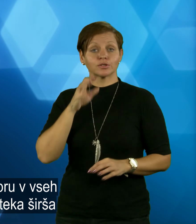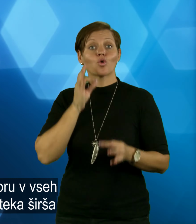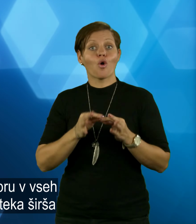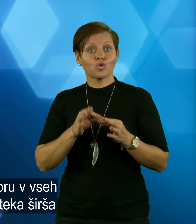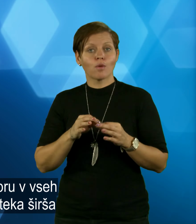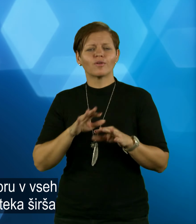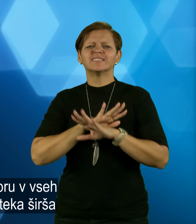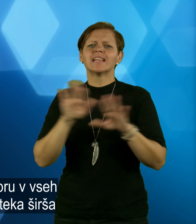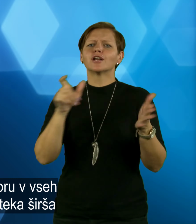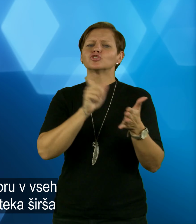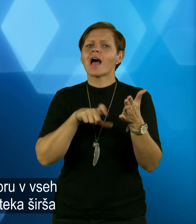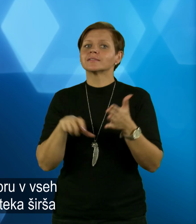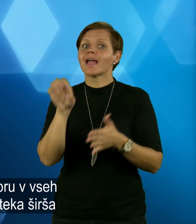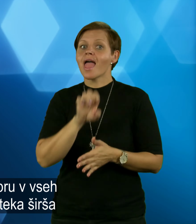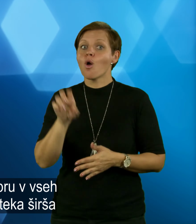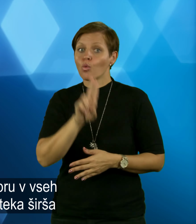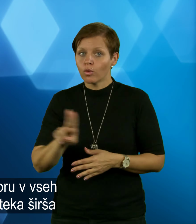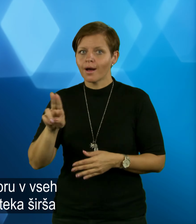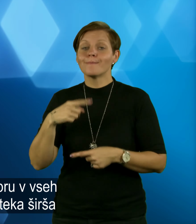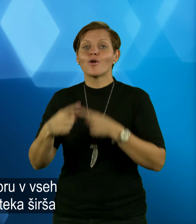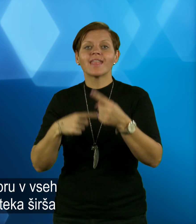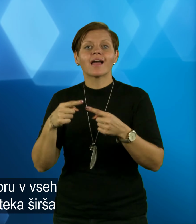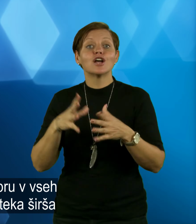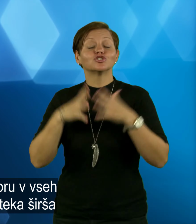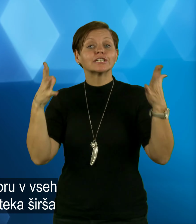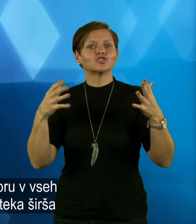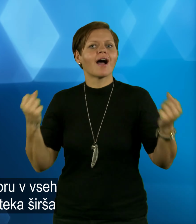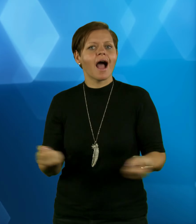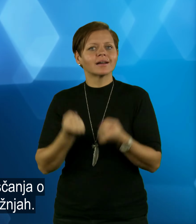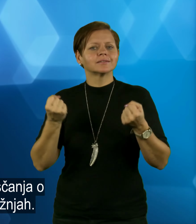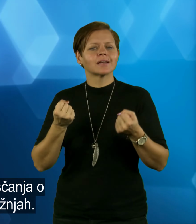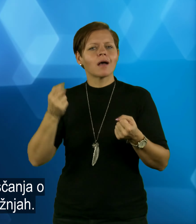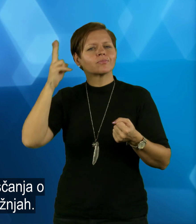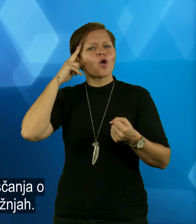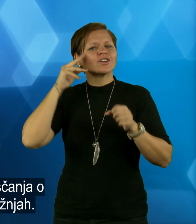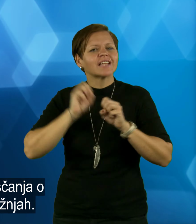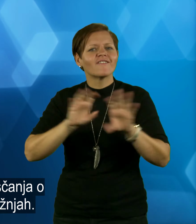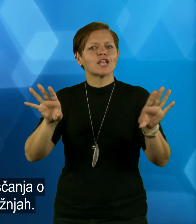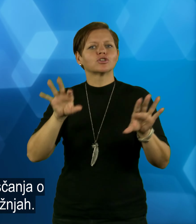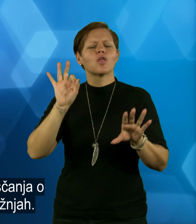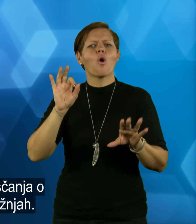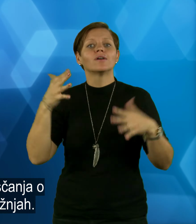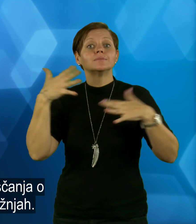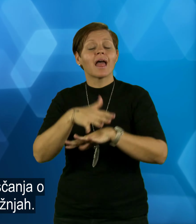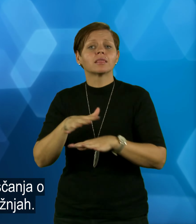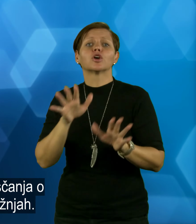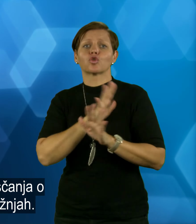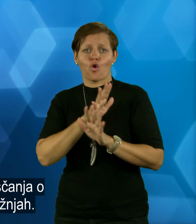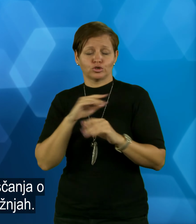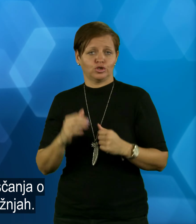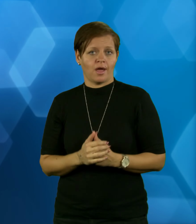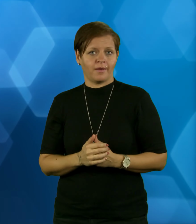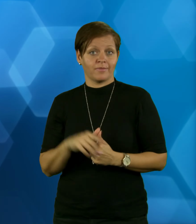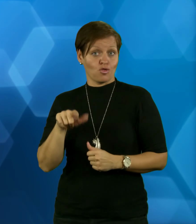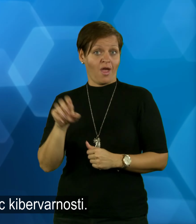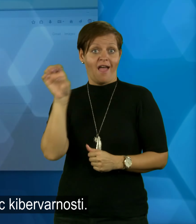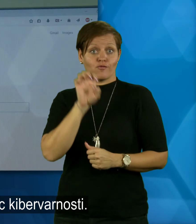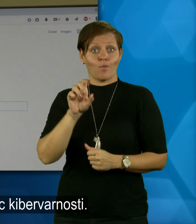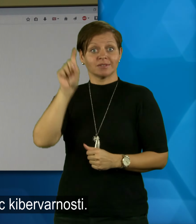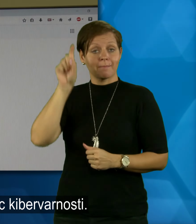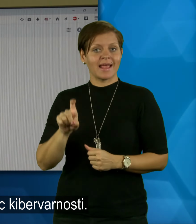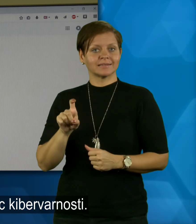V mesecu oktobru v vseh članicah Evropske unije poteka širša akcija ozaveščanja o spletnih grožnjah.